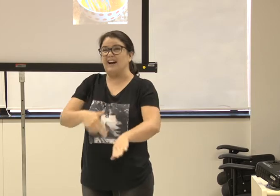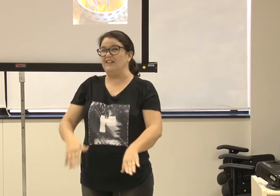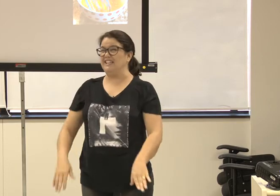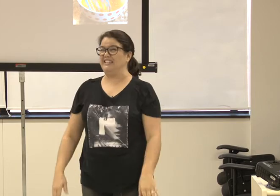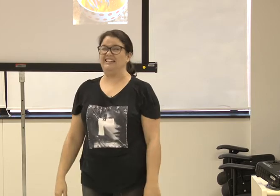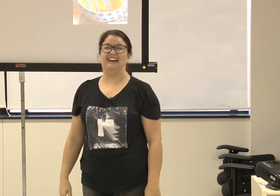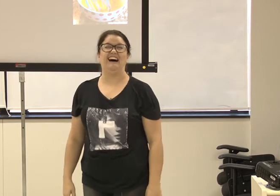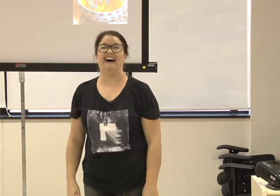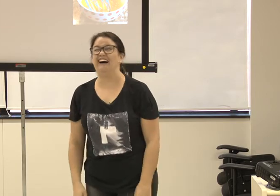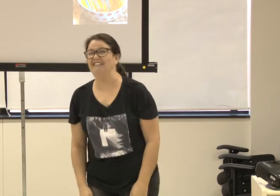você...